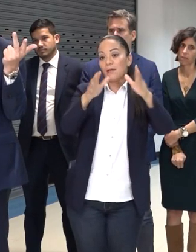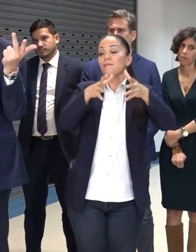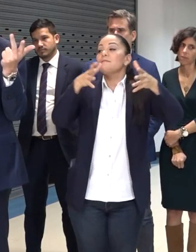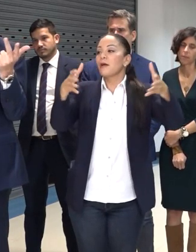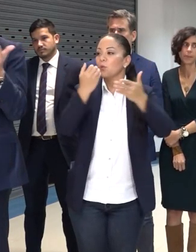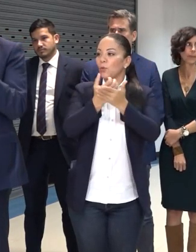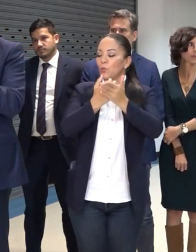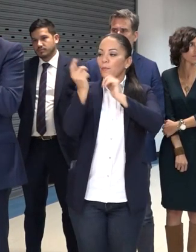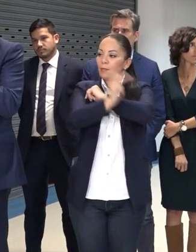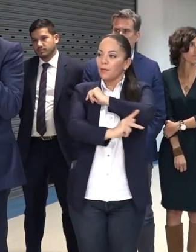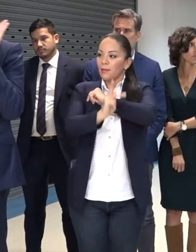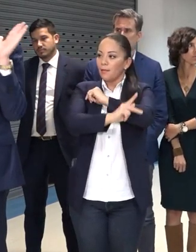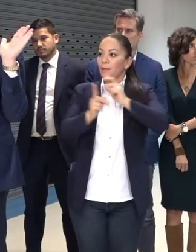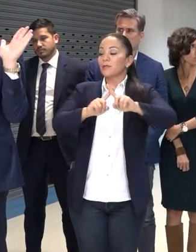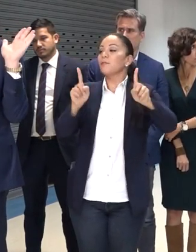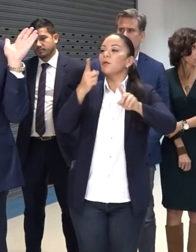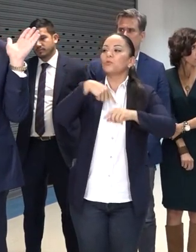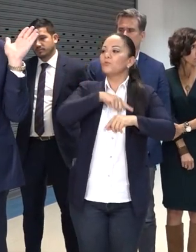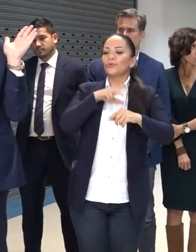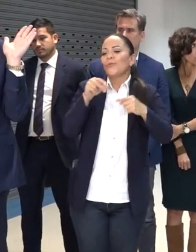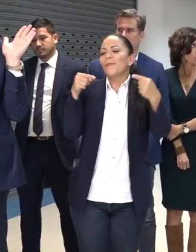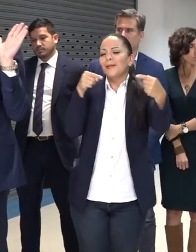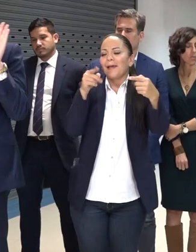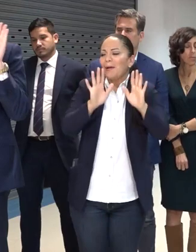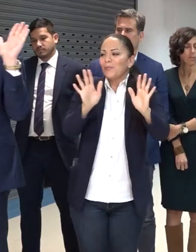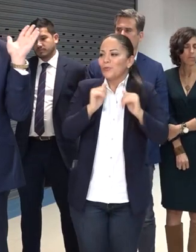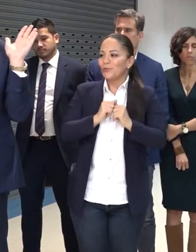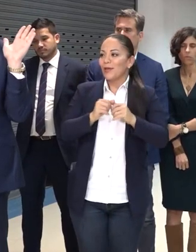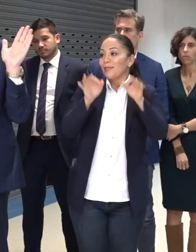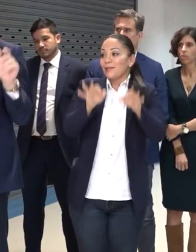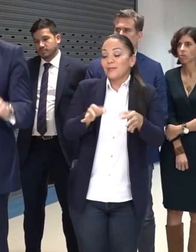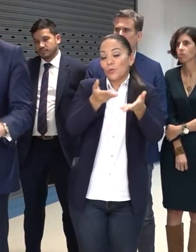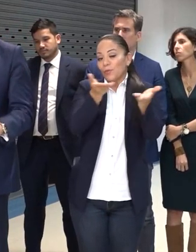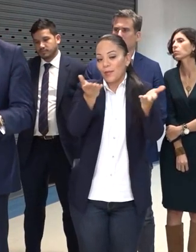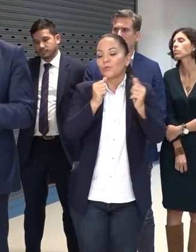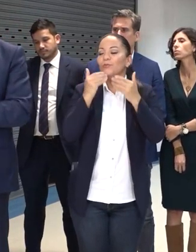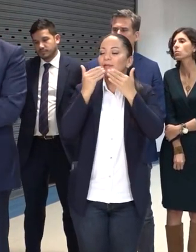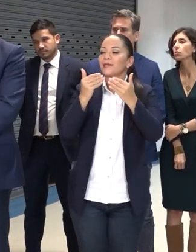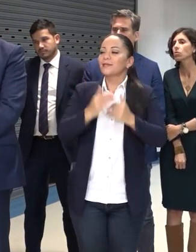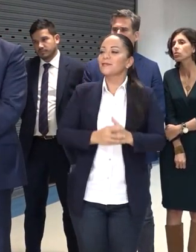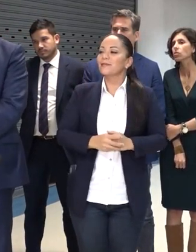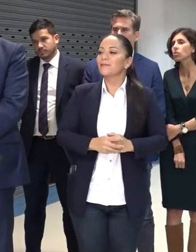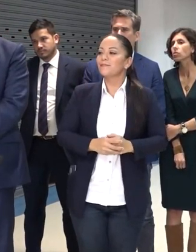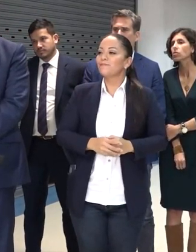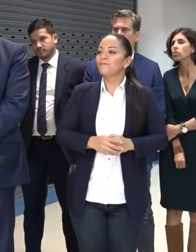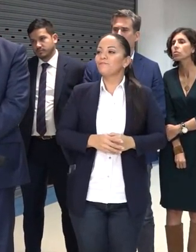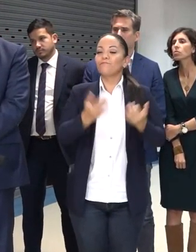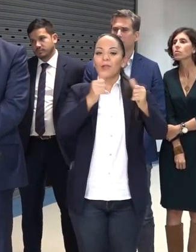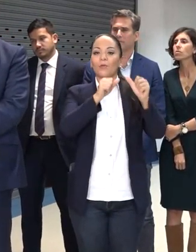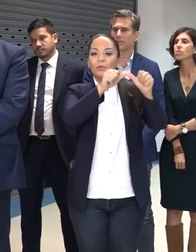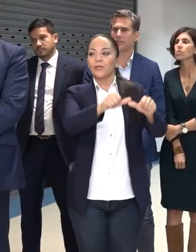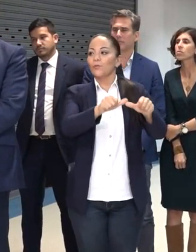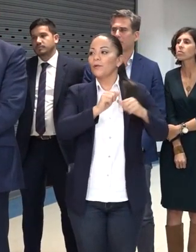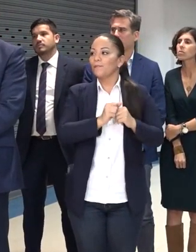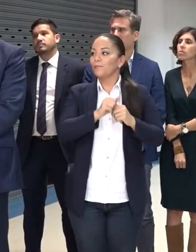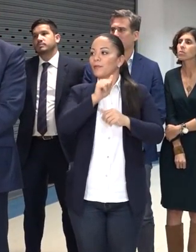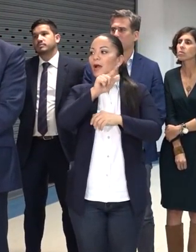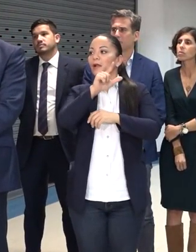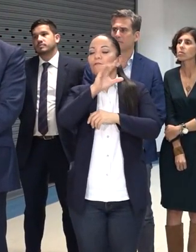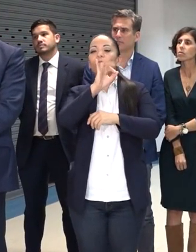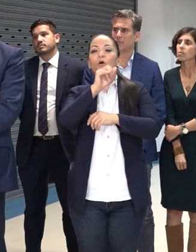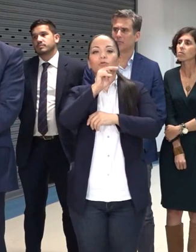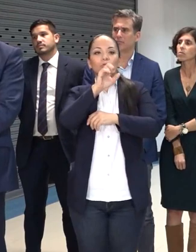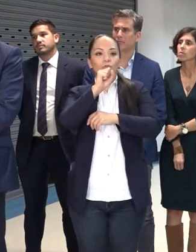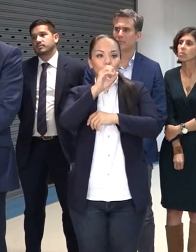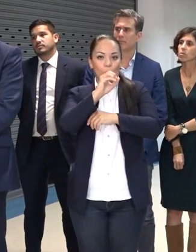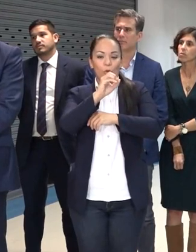macroeconómica del país. Pero nosotros no peleamos, la decisión es de ellos. Gracias. Continúa Alfonso